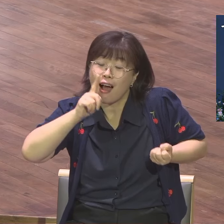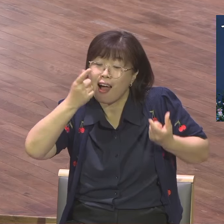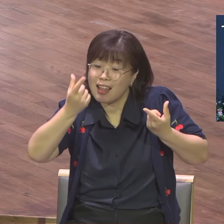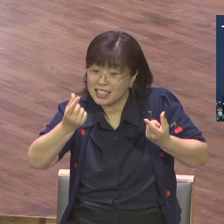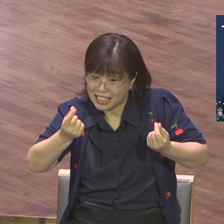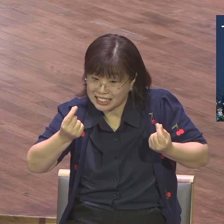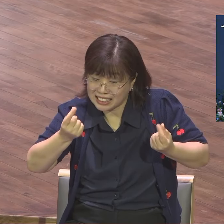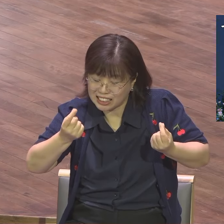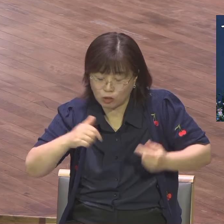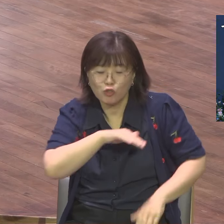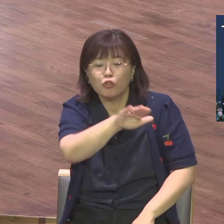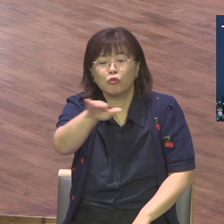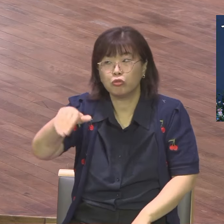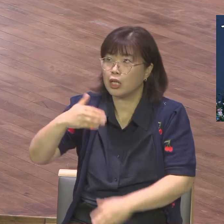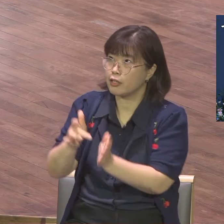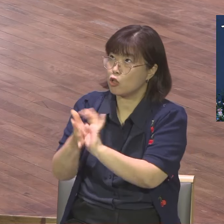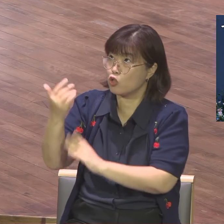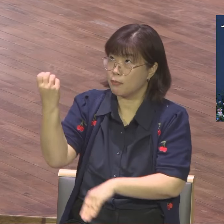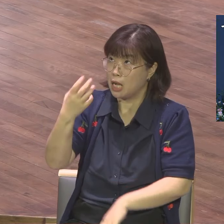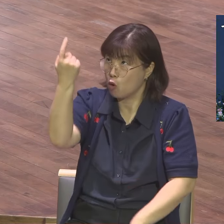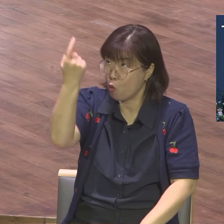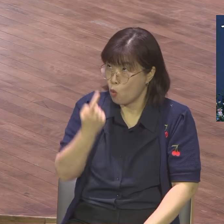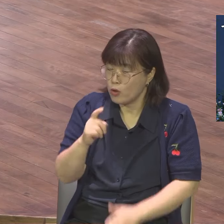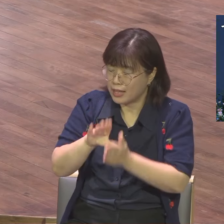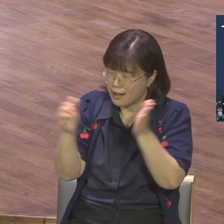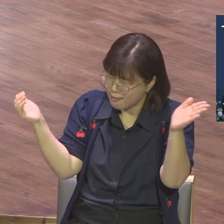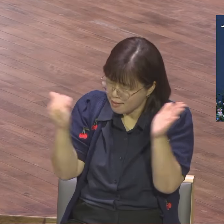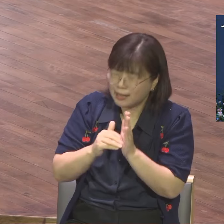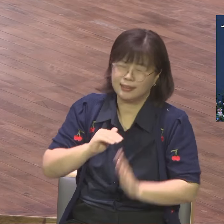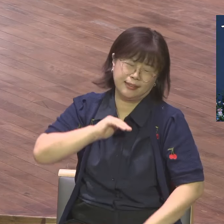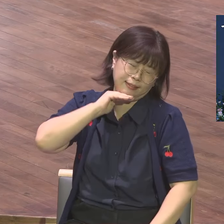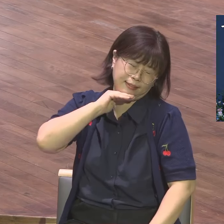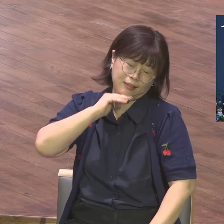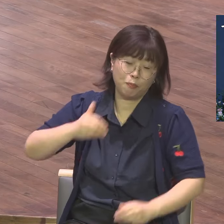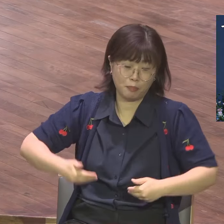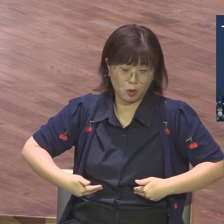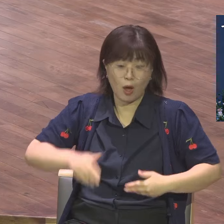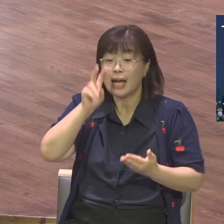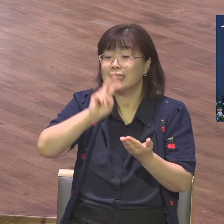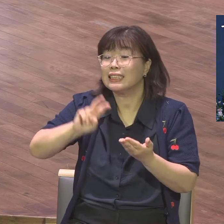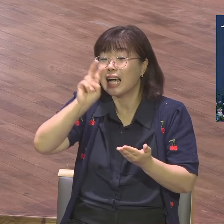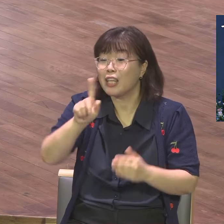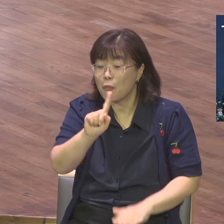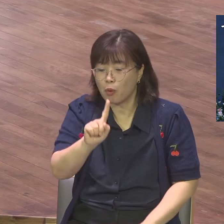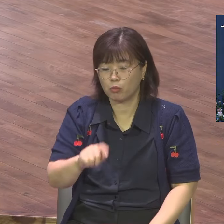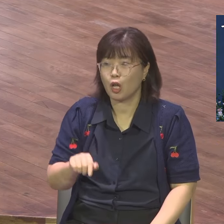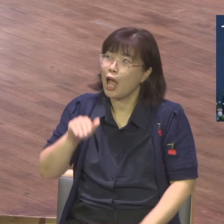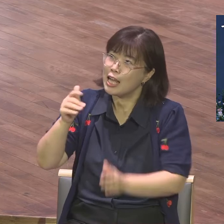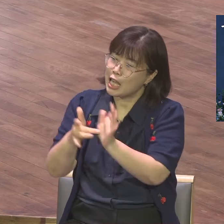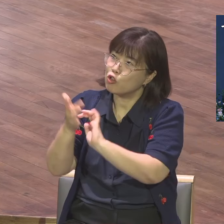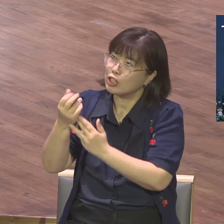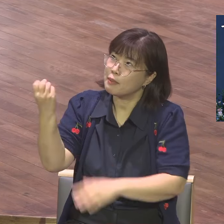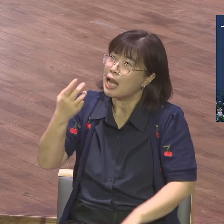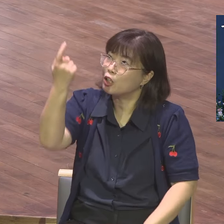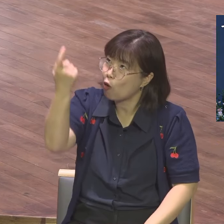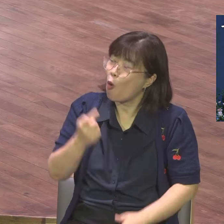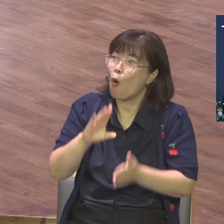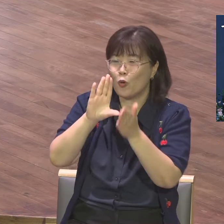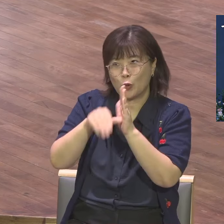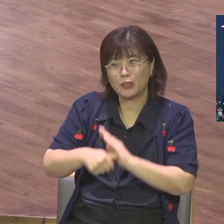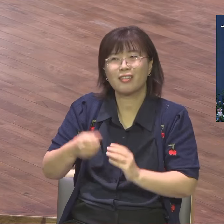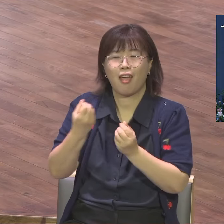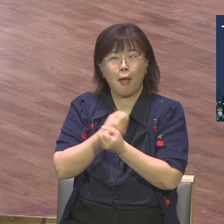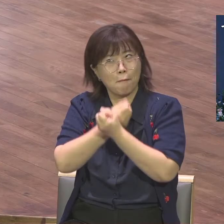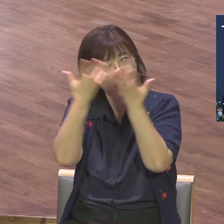다시 오실 때 밝은 등불 들고 나갈 준비 됐느냐.